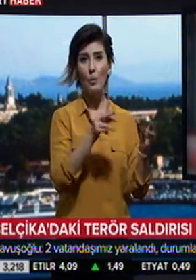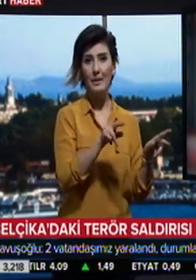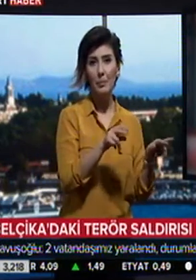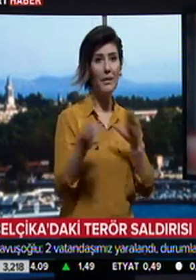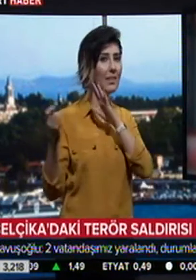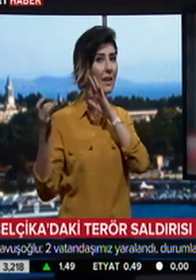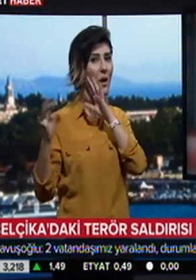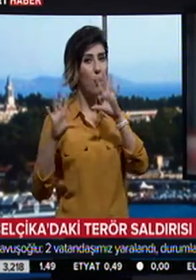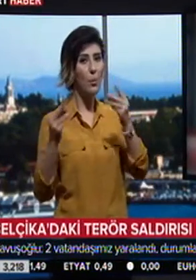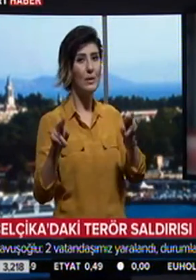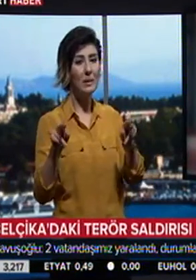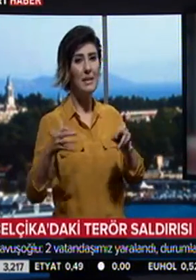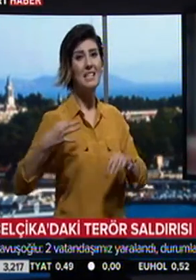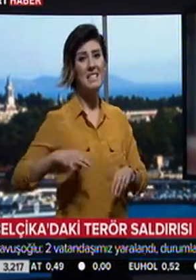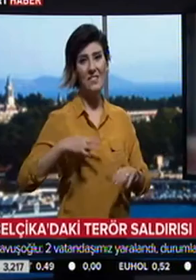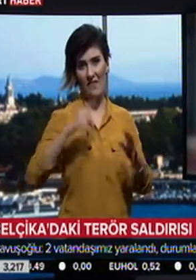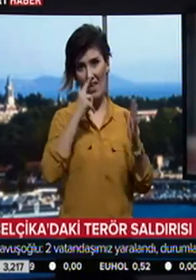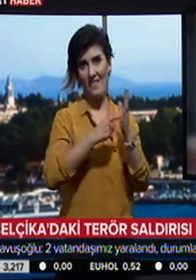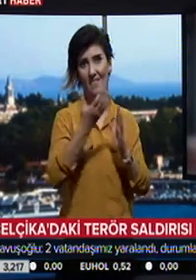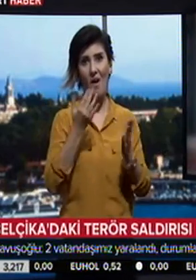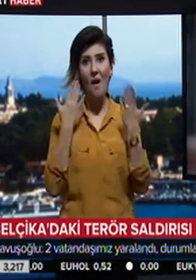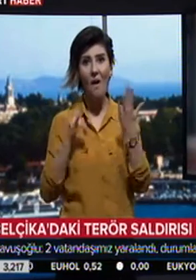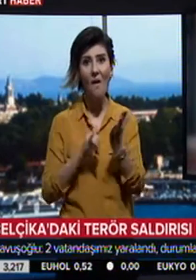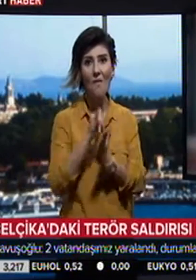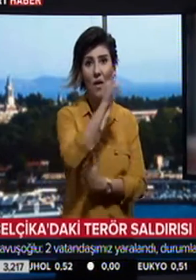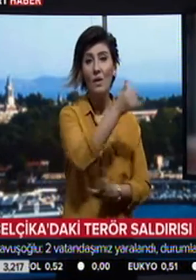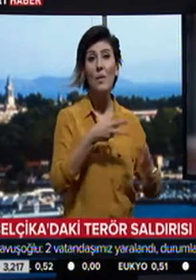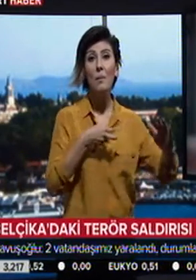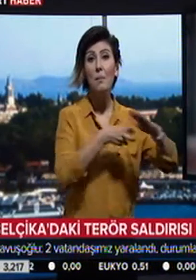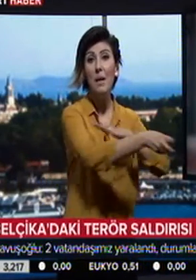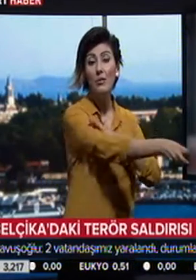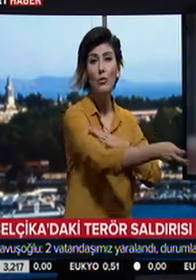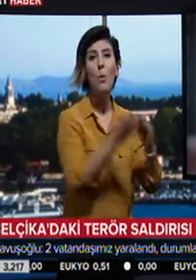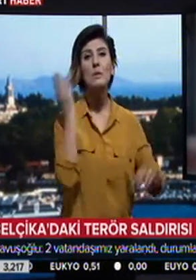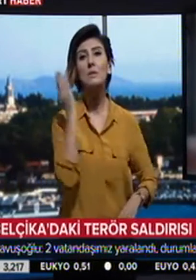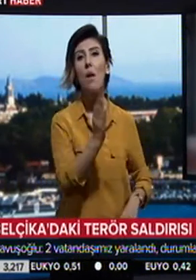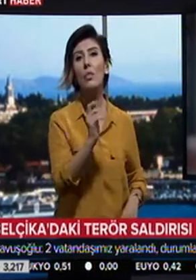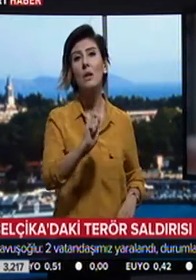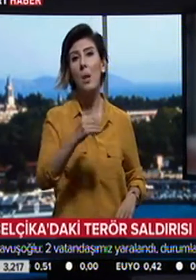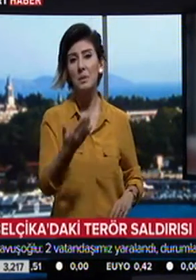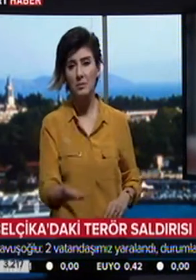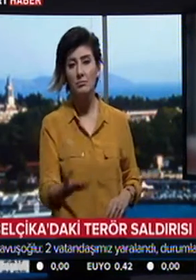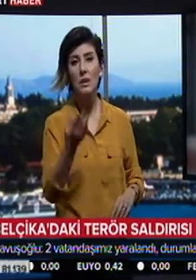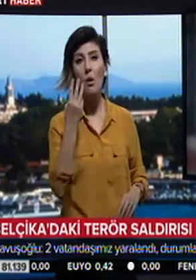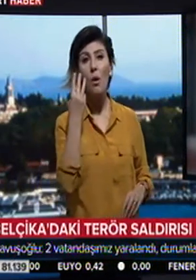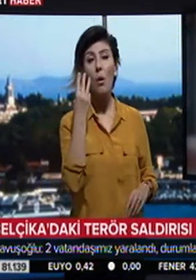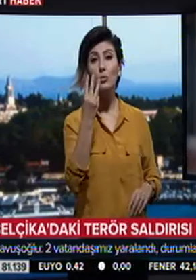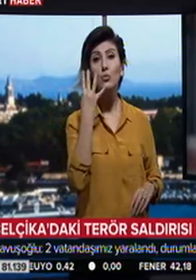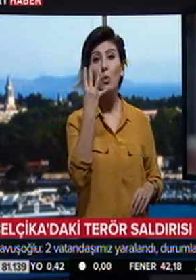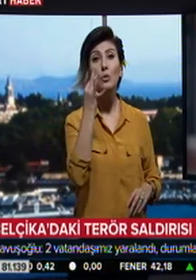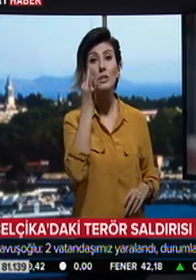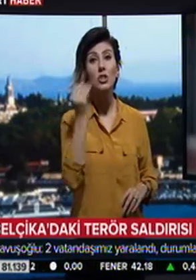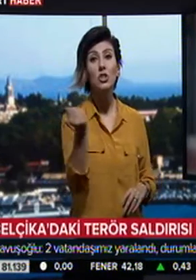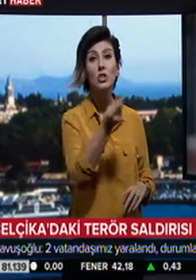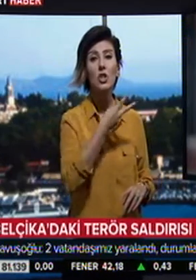gibi sivilleri hedef alattı. Ve havaalanında ve metroda saldırılarını gerçekleştirdi.